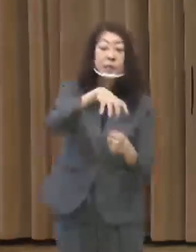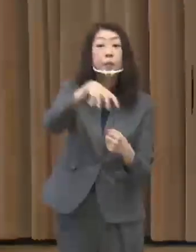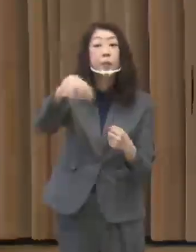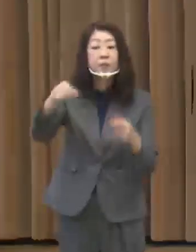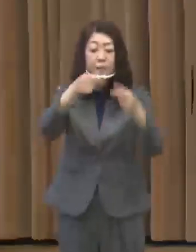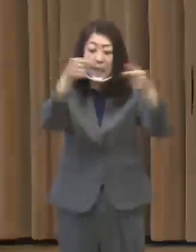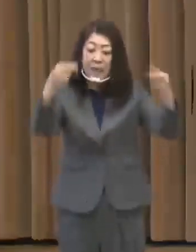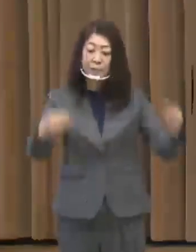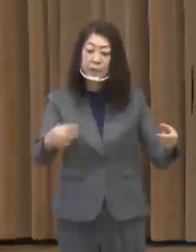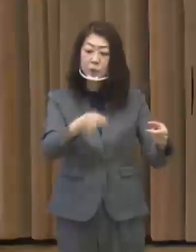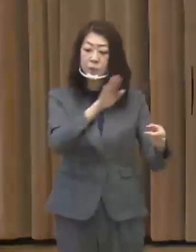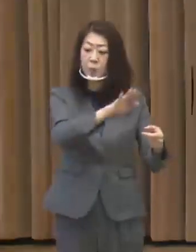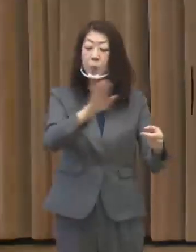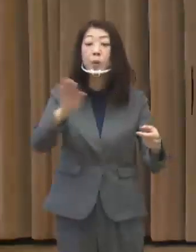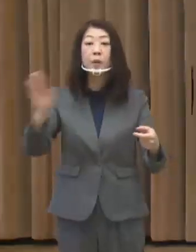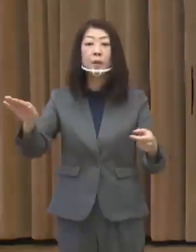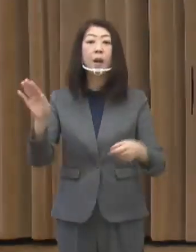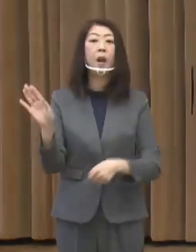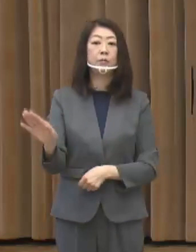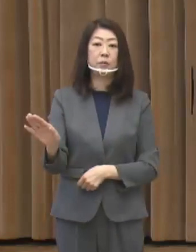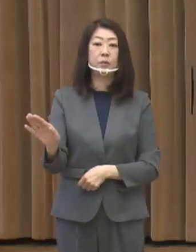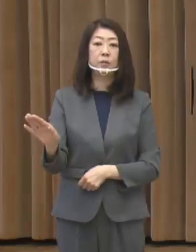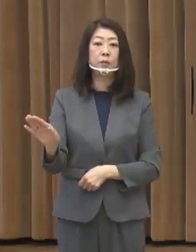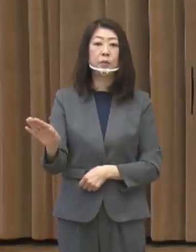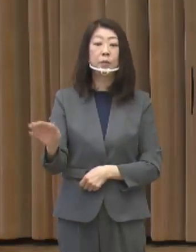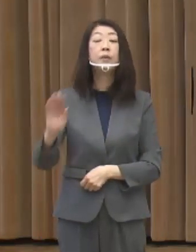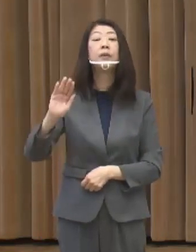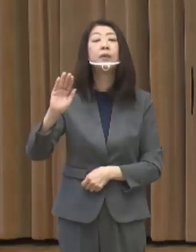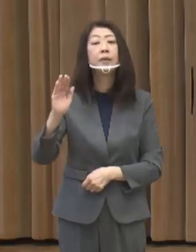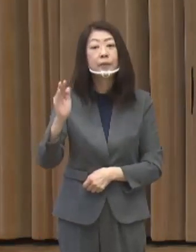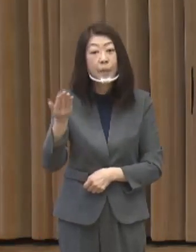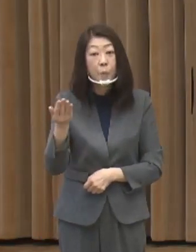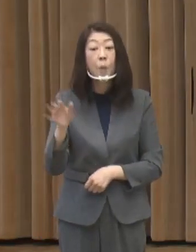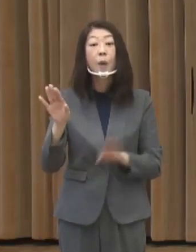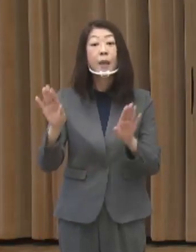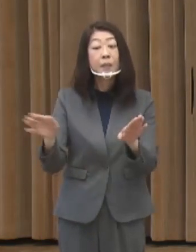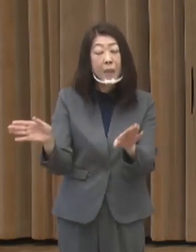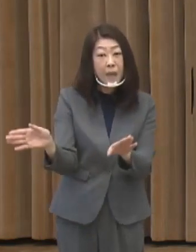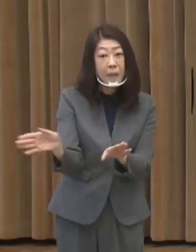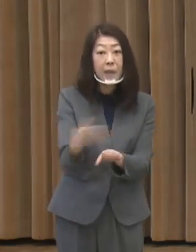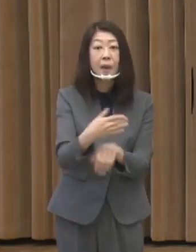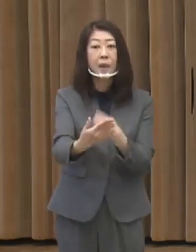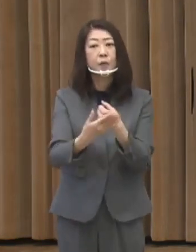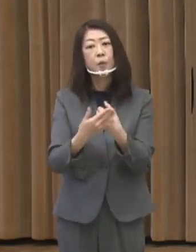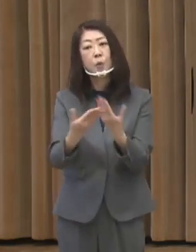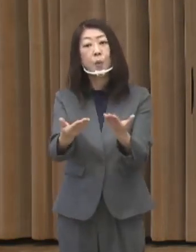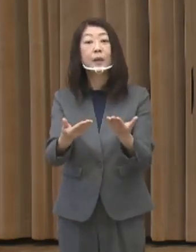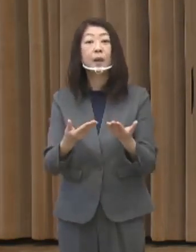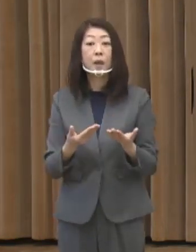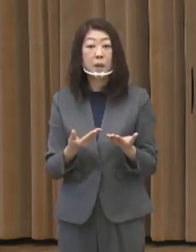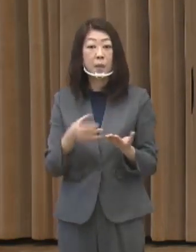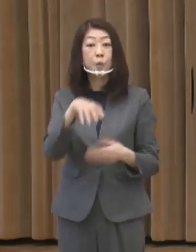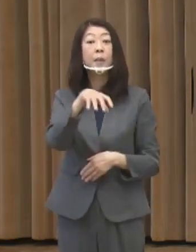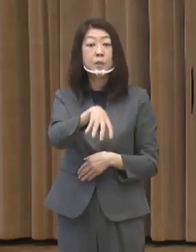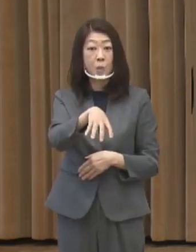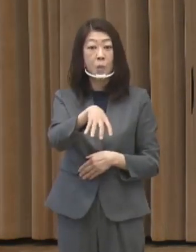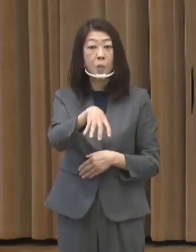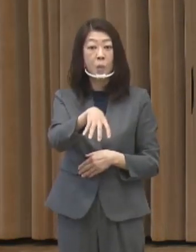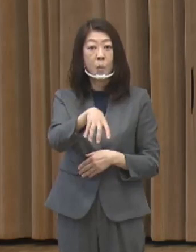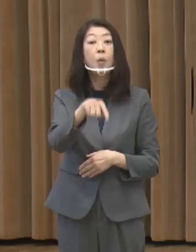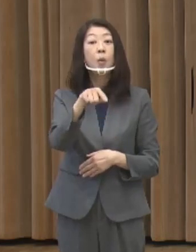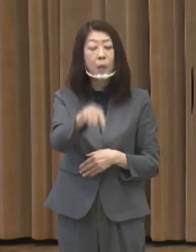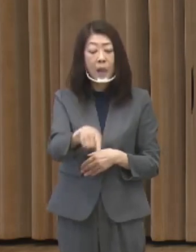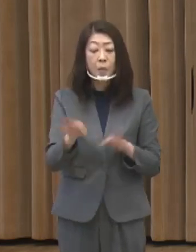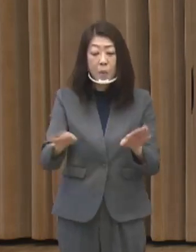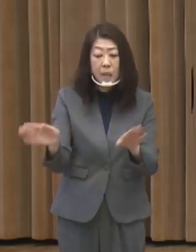行われていることは事実であります。他方これからご協力をいただいて、まあ、お買い求めいただくとか、あ